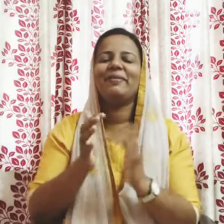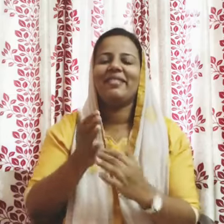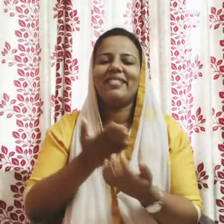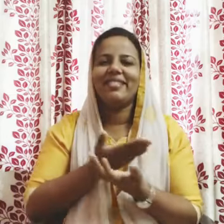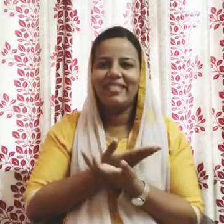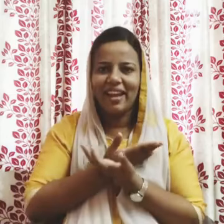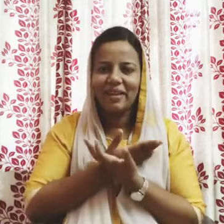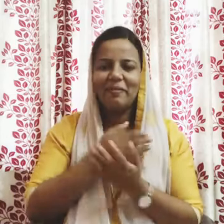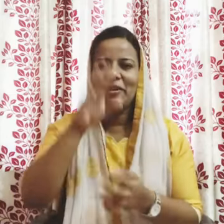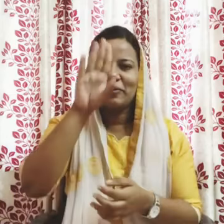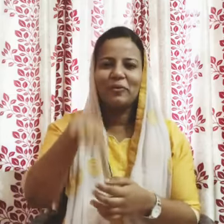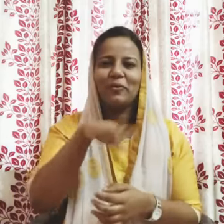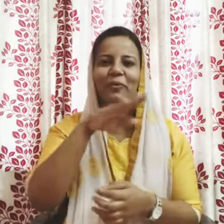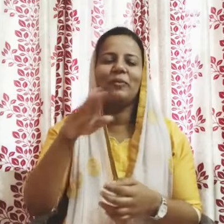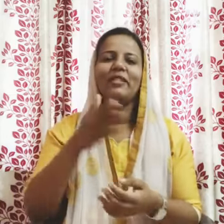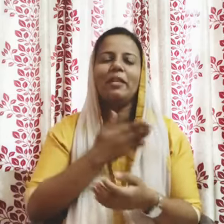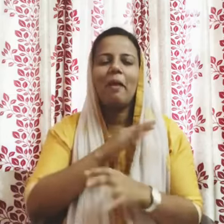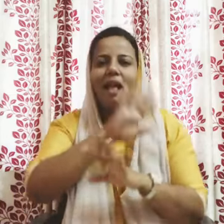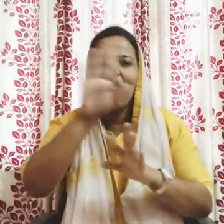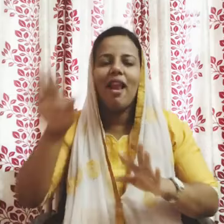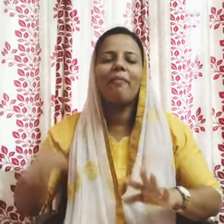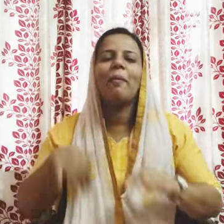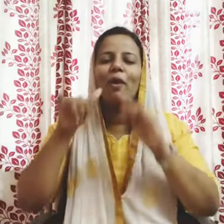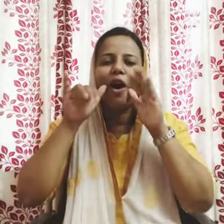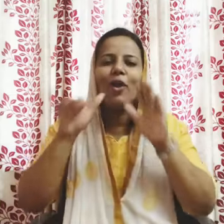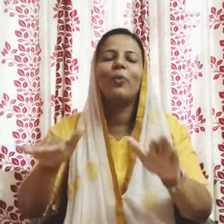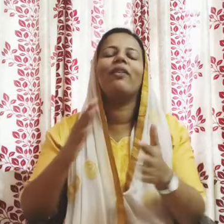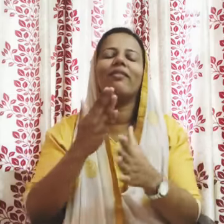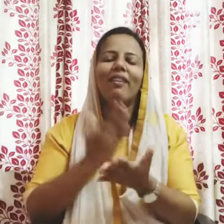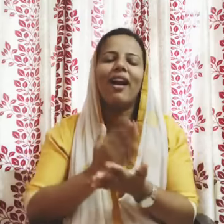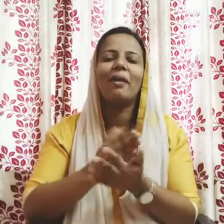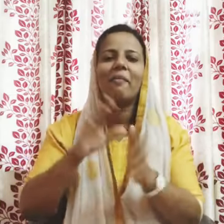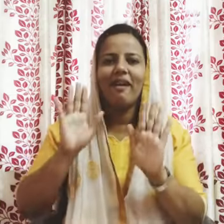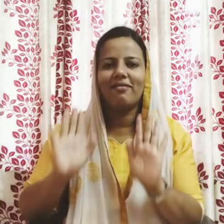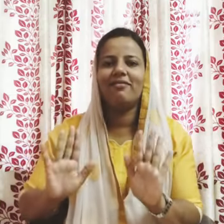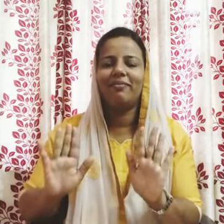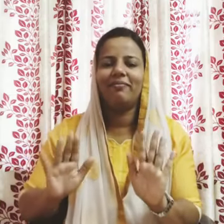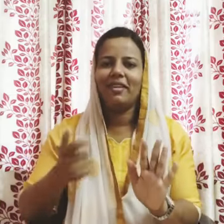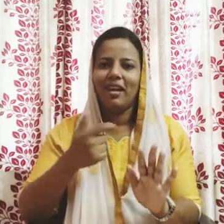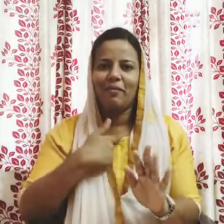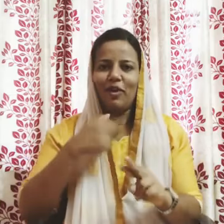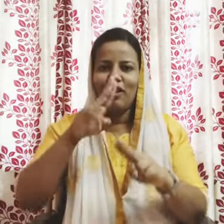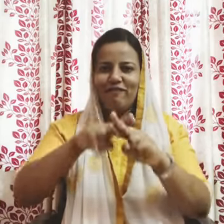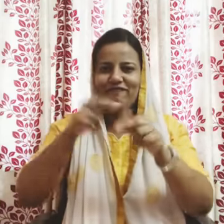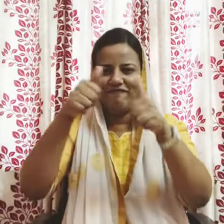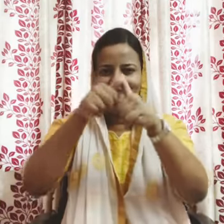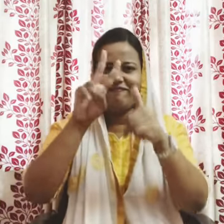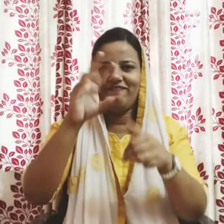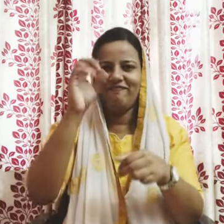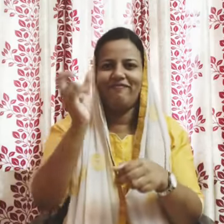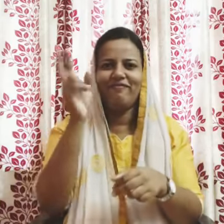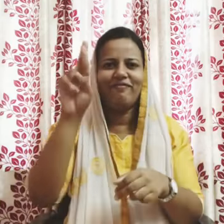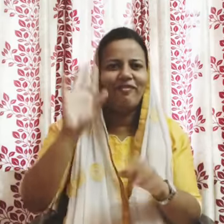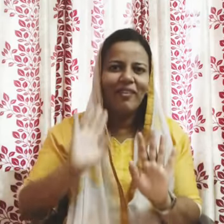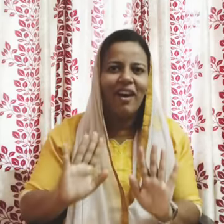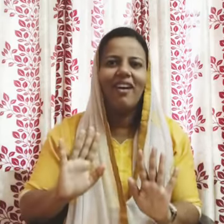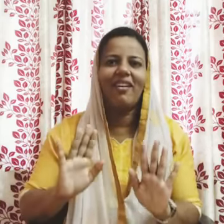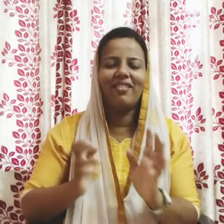സ്നേഹമാണ്. യേശുക്രിസ്തുവിന്റെ ക്രൂശ് മരണമാണ് ഈ അനുഗ്രഹത്തിനൊക്കെ കാരണം. അപ്പം നമ്മളോടുള്ള ഫേവർ ഒരു നിമിഷത്തേക്കിനല്ല. നമ്മൾ കുഞ്ഞുങ്ങളെ വഴക്ക്